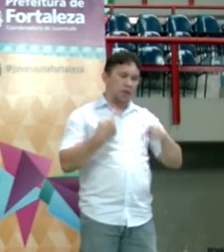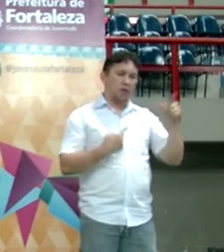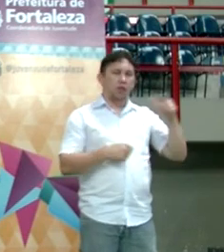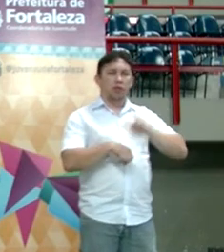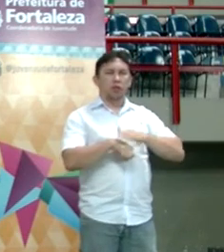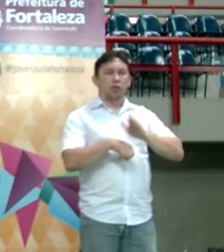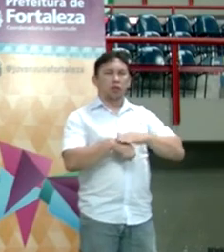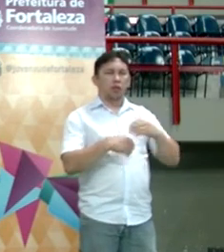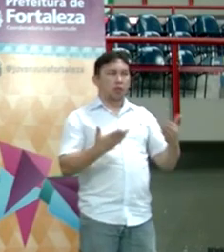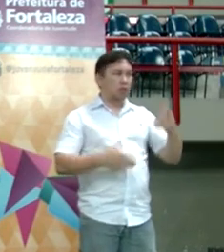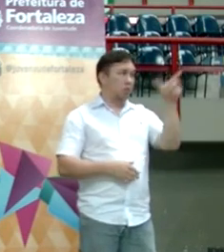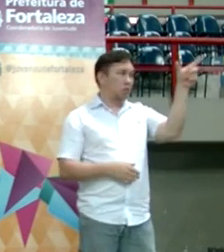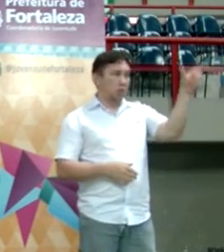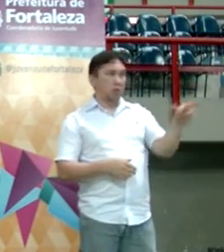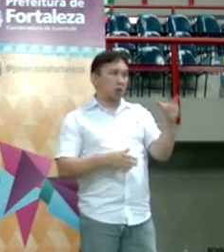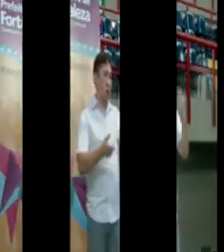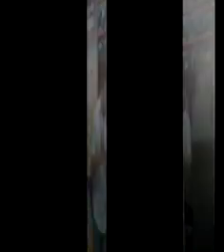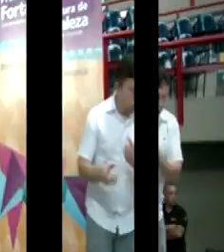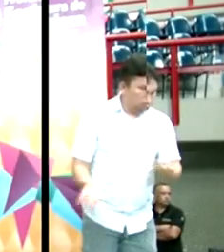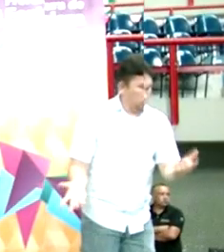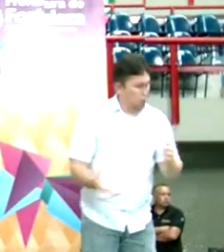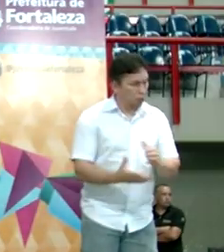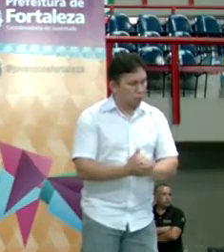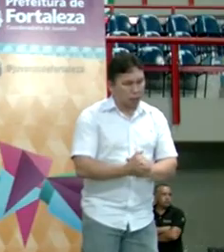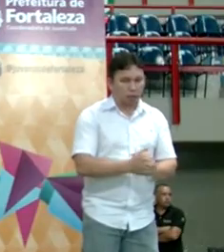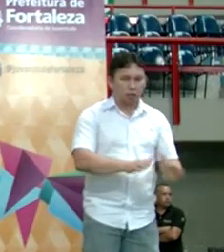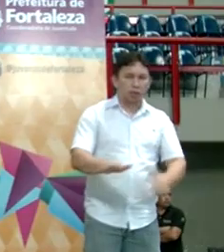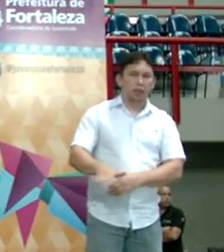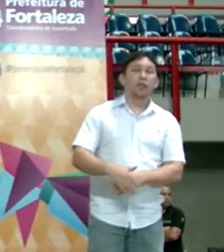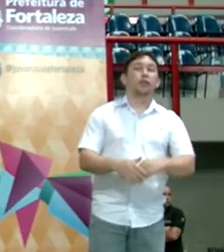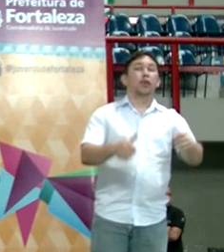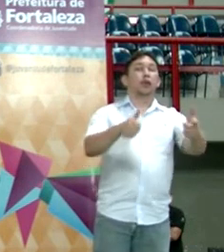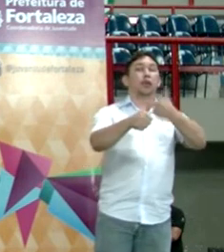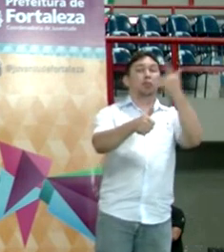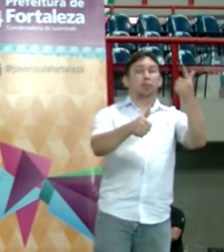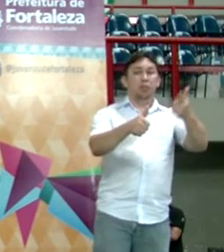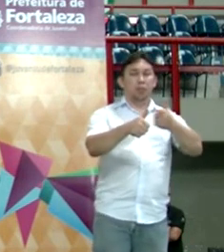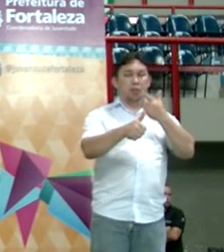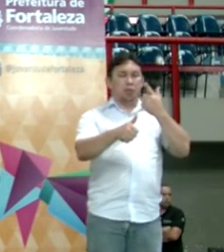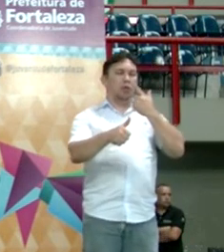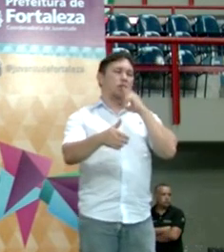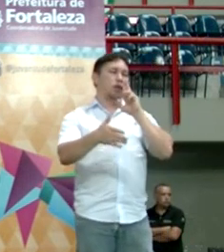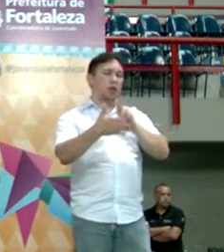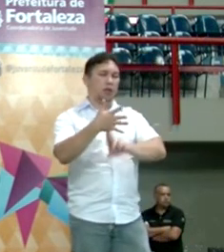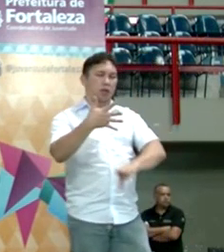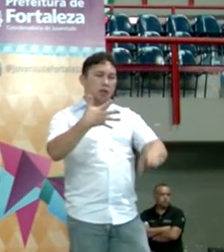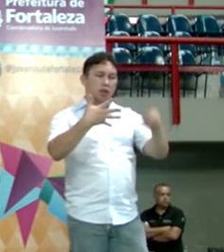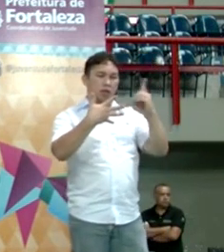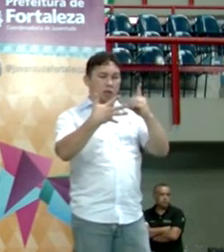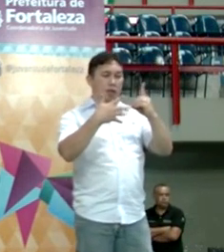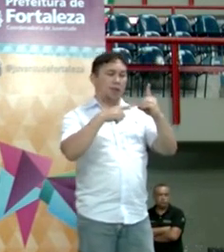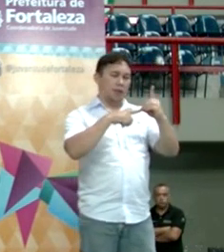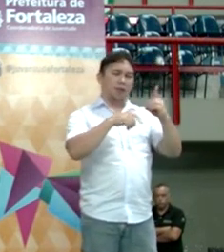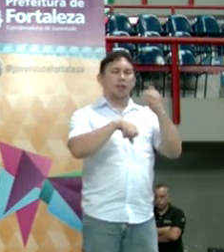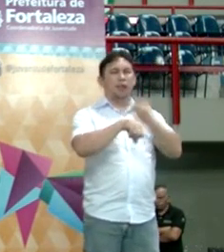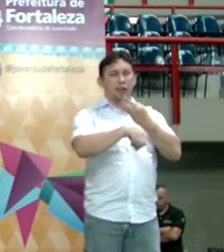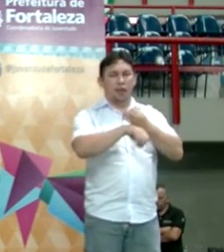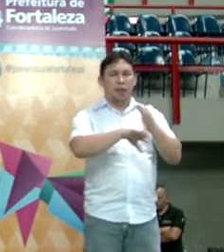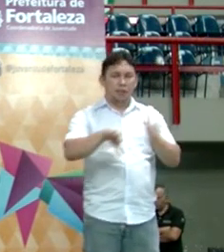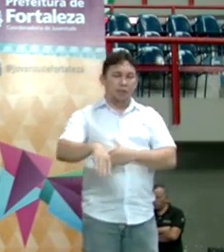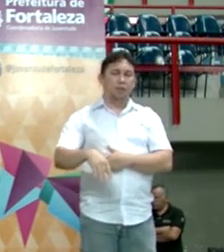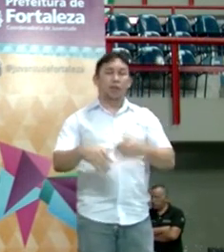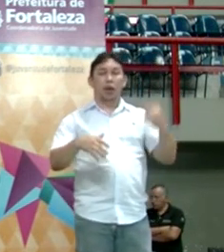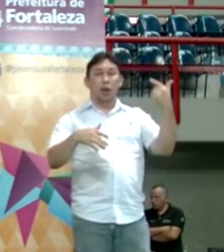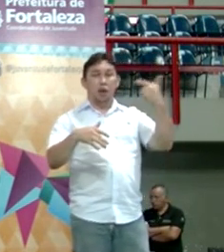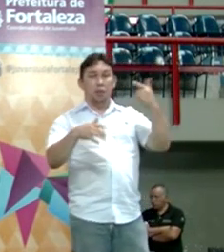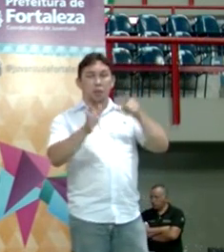às vezes quer que a gente seja, tá? Beleza? Primeira, item D de danado. Vamos para a segunda? Vamos